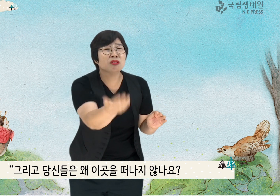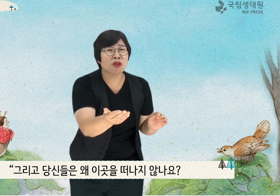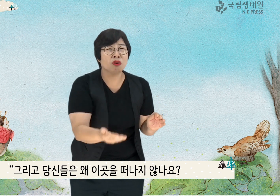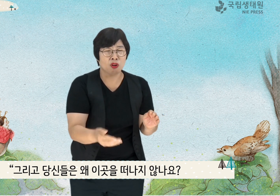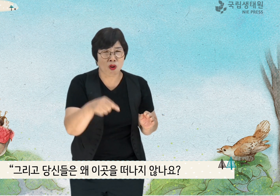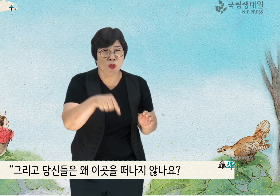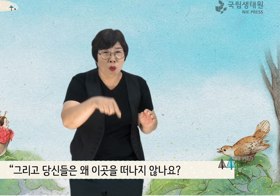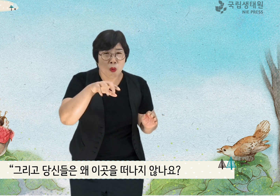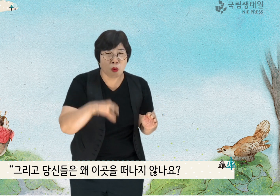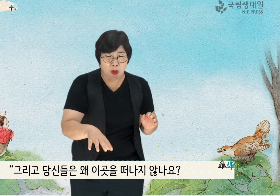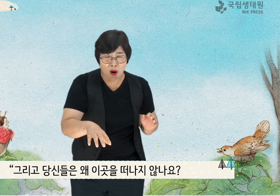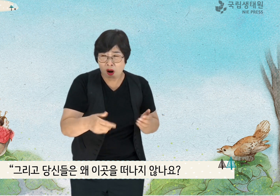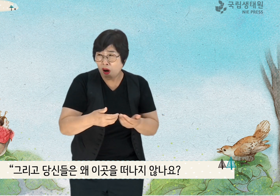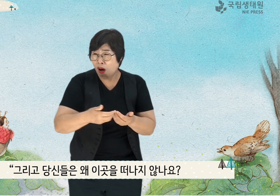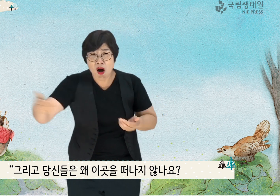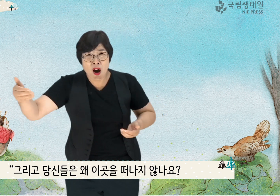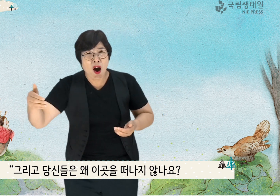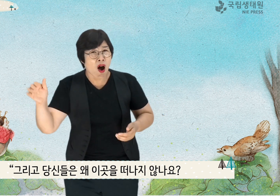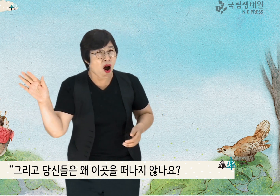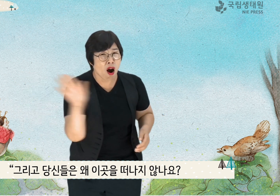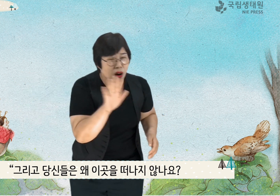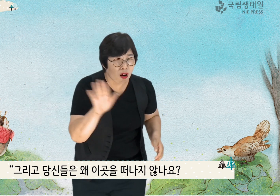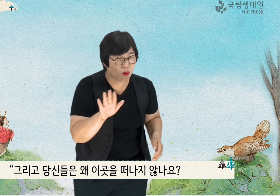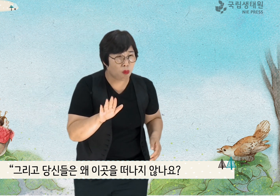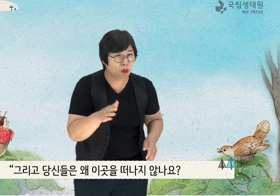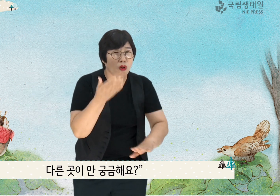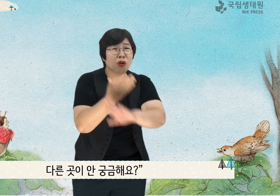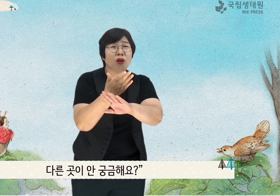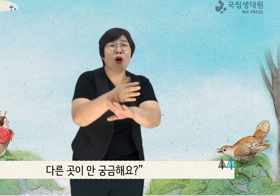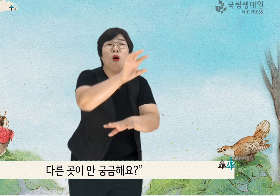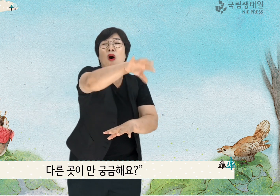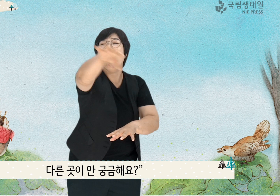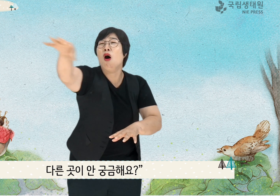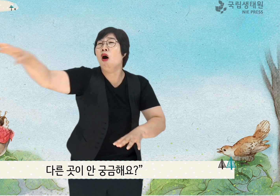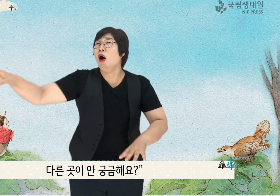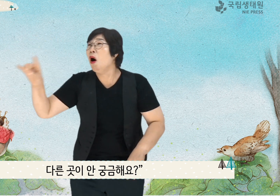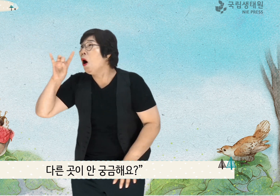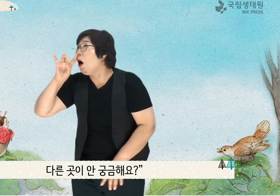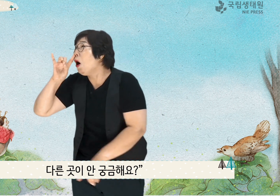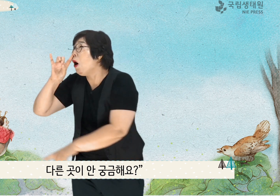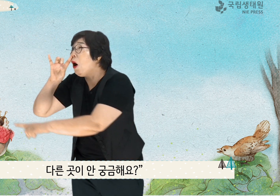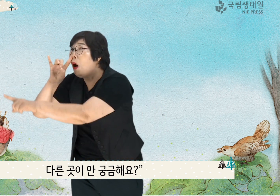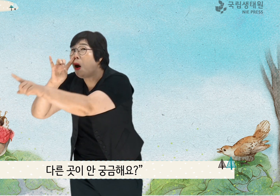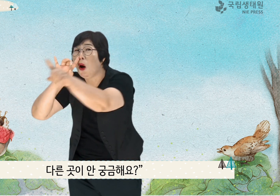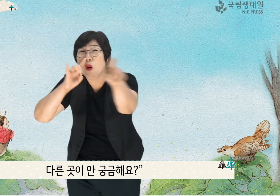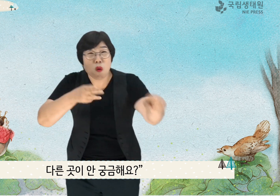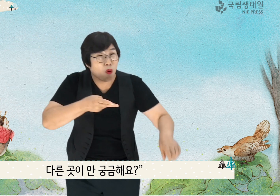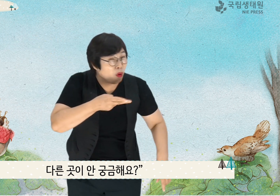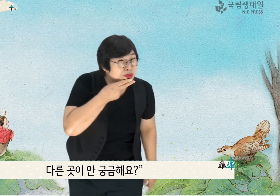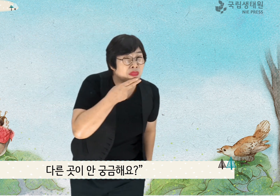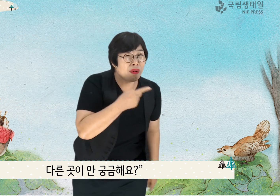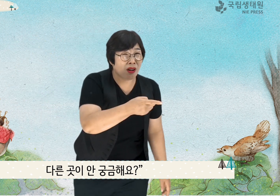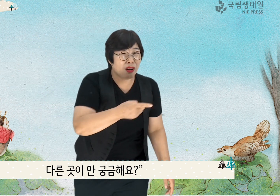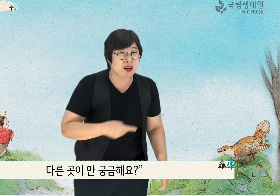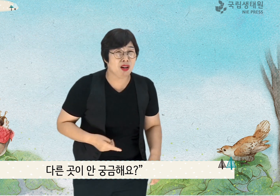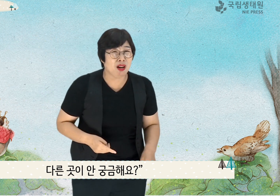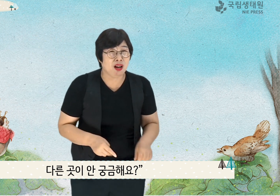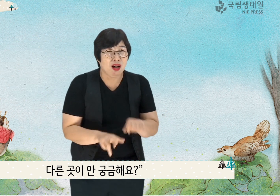그리고 당신들은 왜 이곳을 떠나지 않나요? 다른 곳이 안 궁금해요?